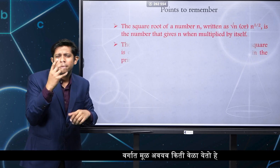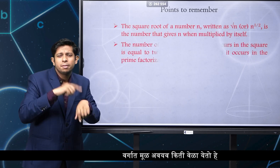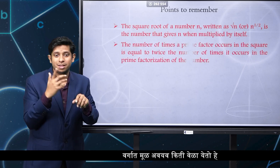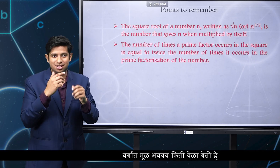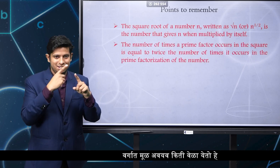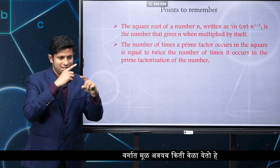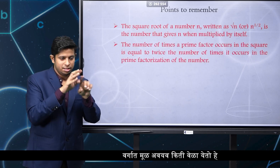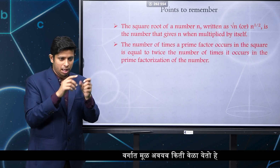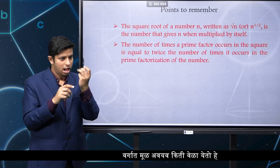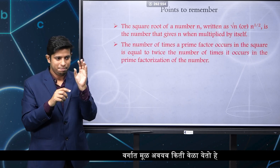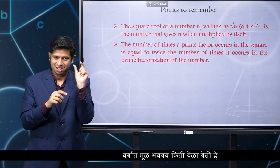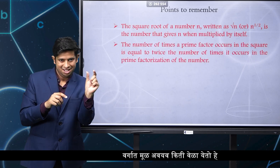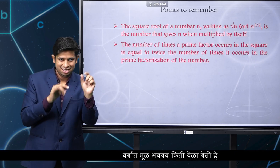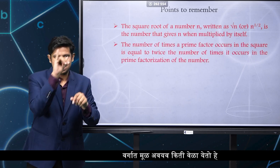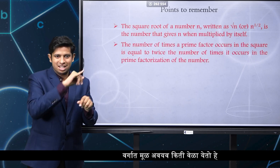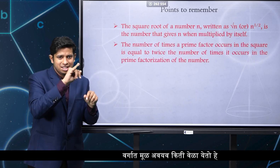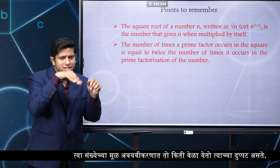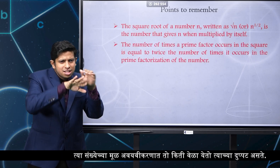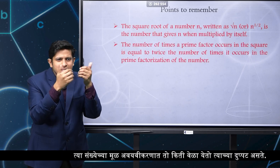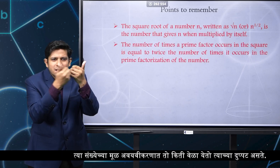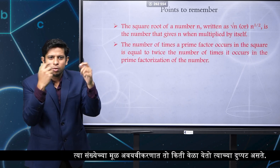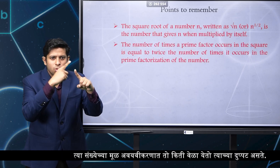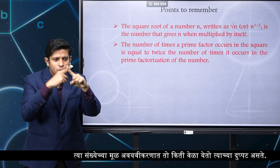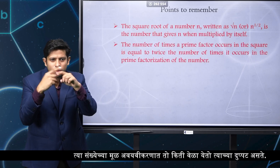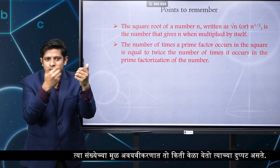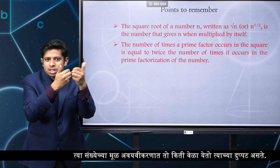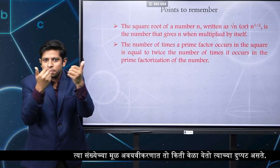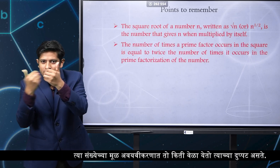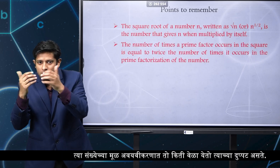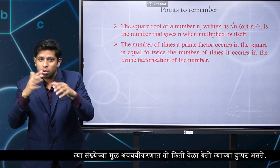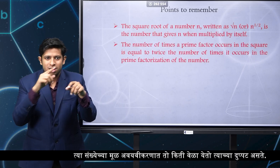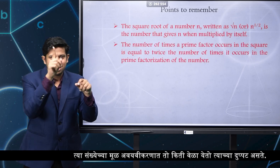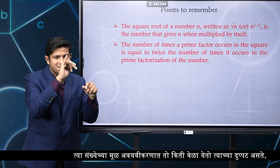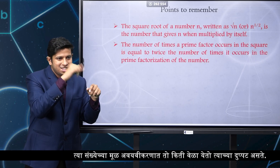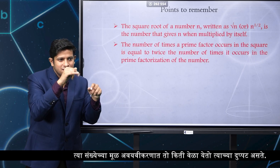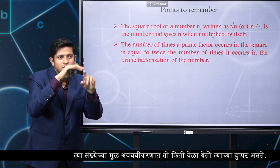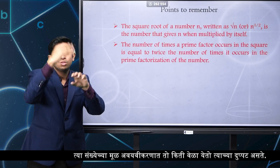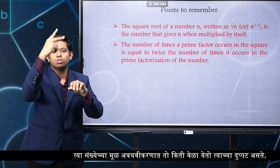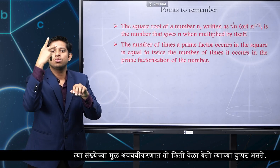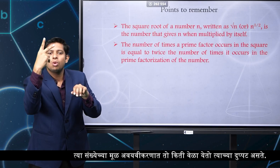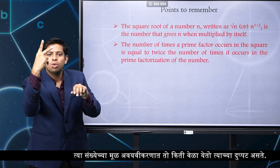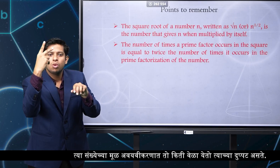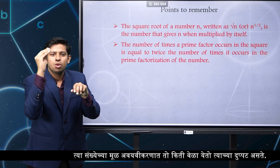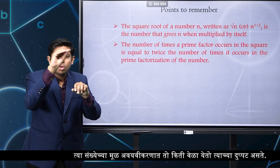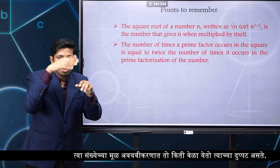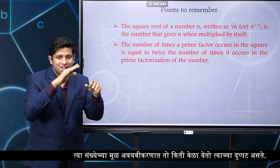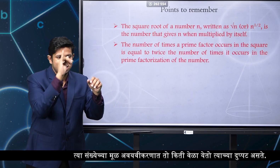वर्गात मूळ अवयव किती वेळा येतो हे त्या संख्येचा मूळ अवयवीकरणात तो किती वेळा येतो त्याची दुप्पट